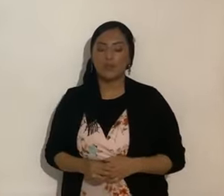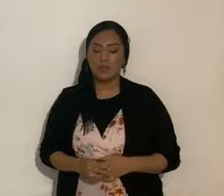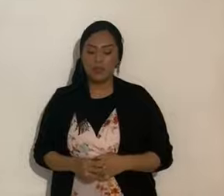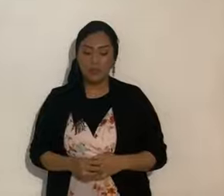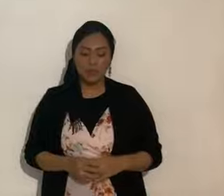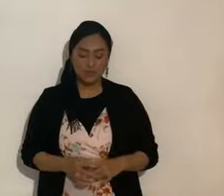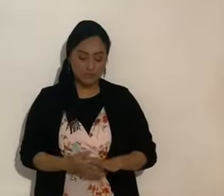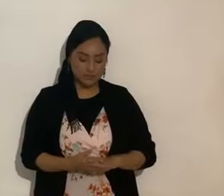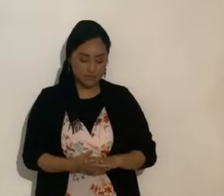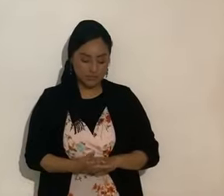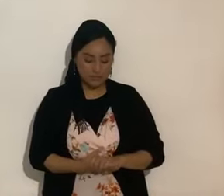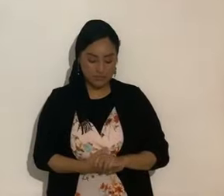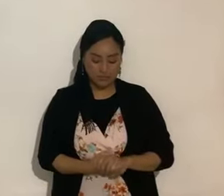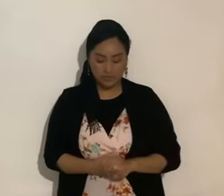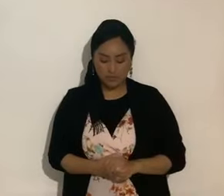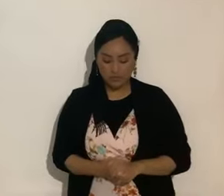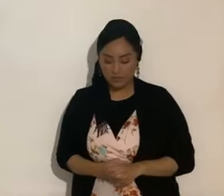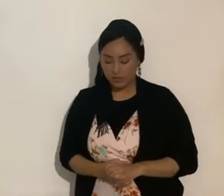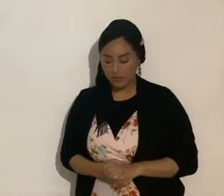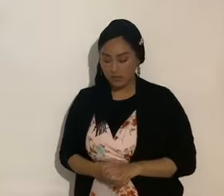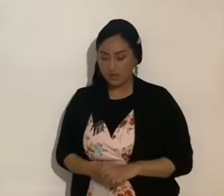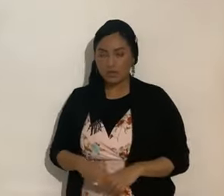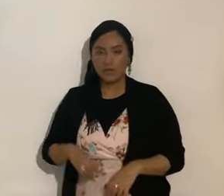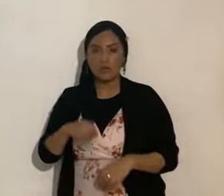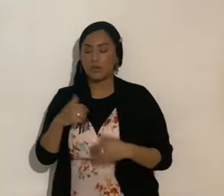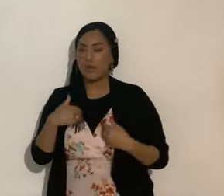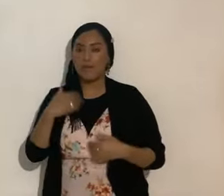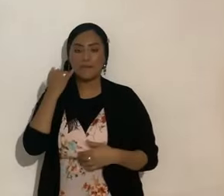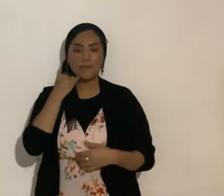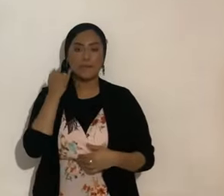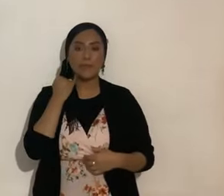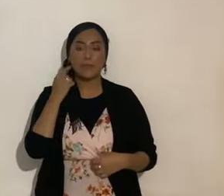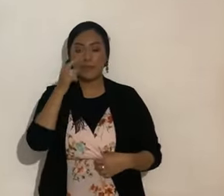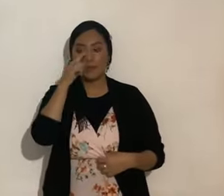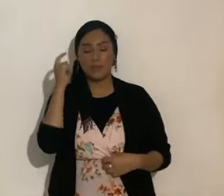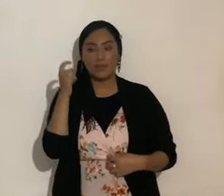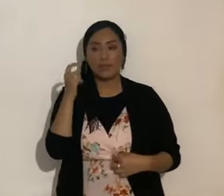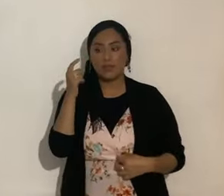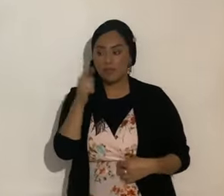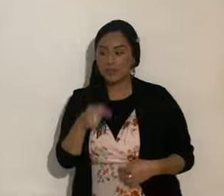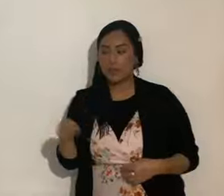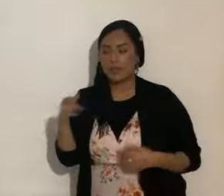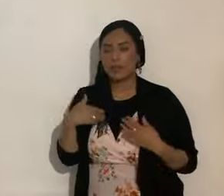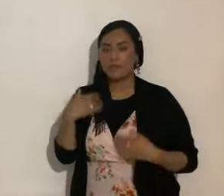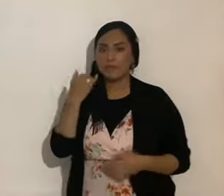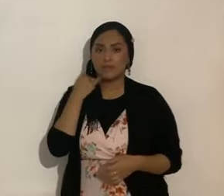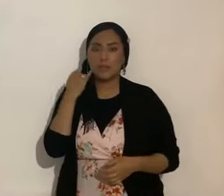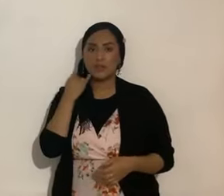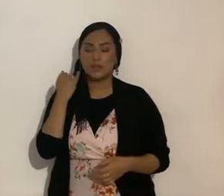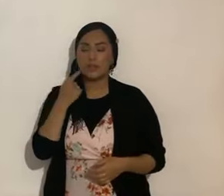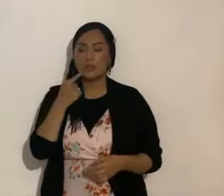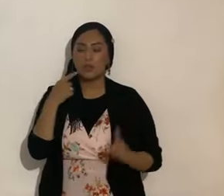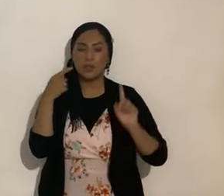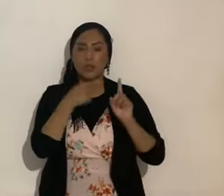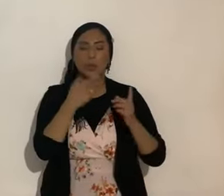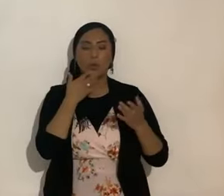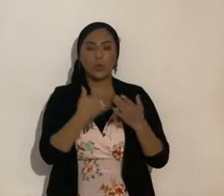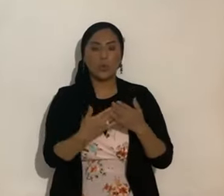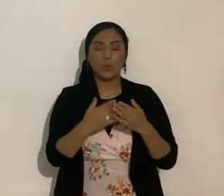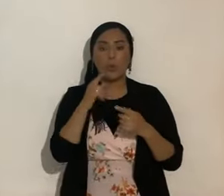El hecho de que no tuvieran eso, envidia. Es decir, porque ellos tenían envidia de su generosidad.